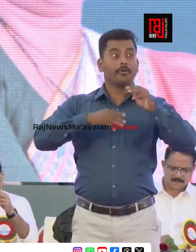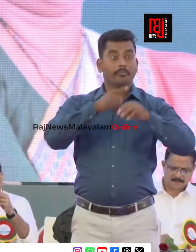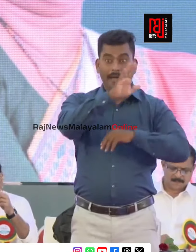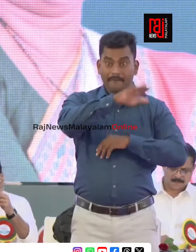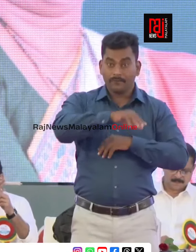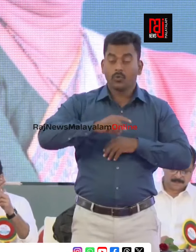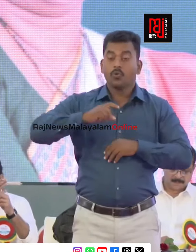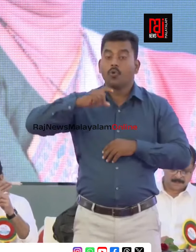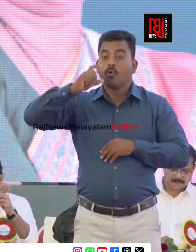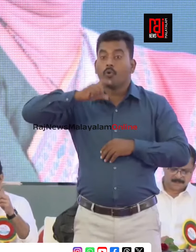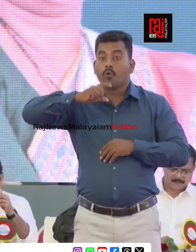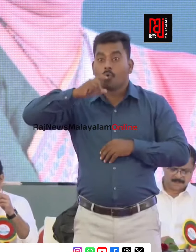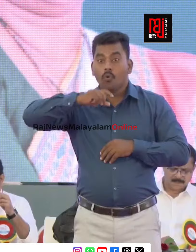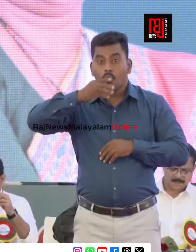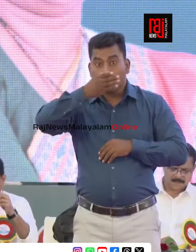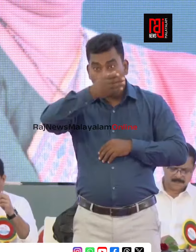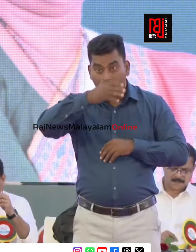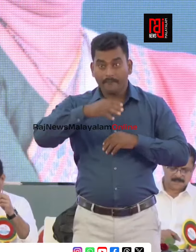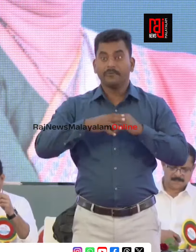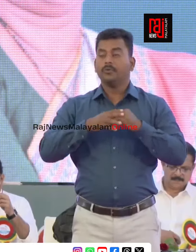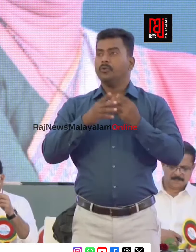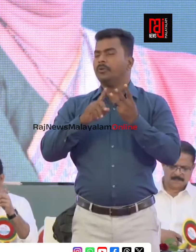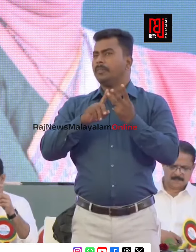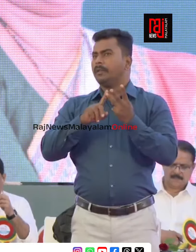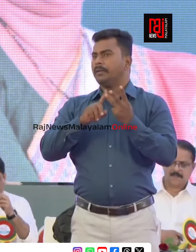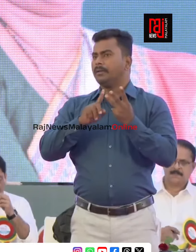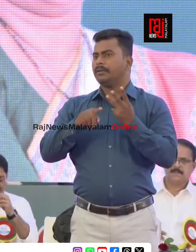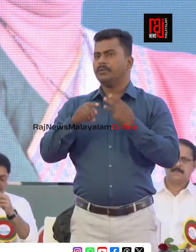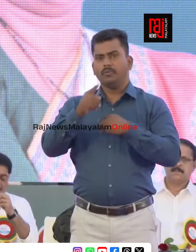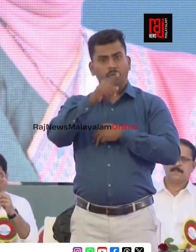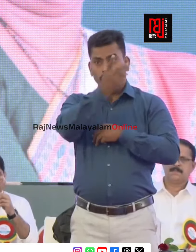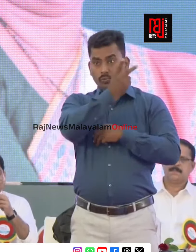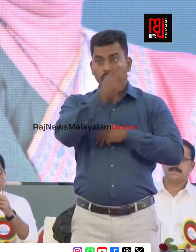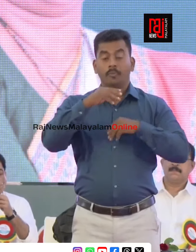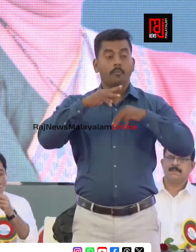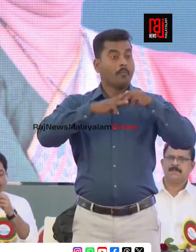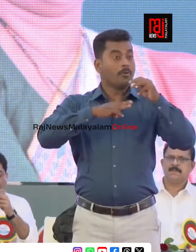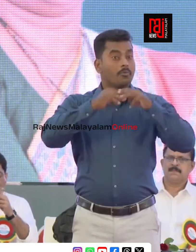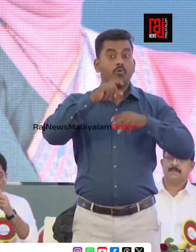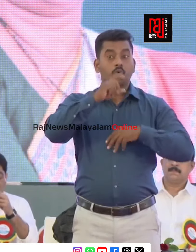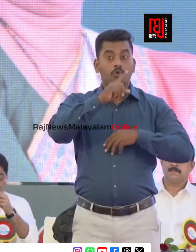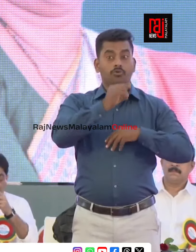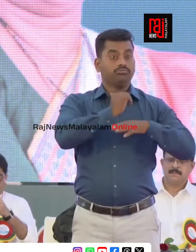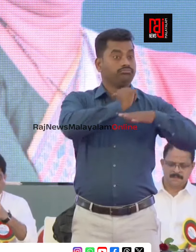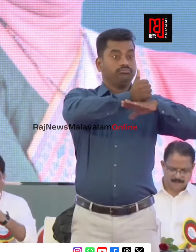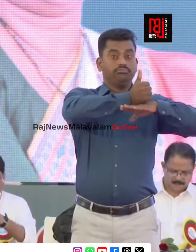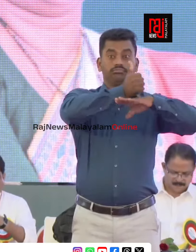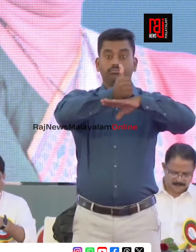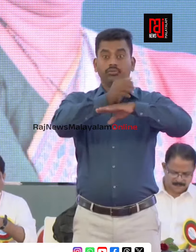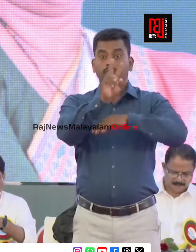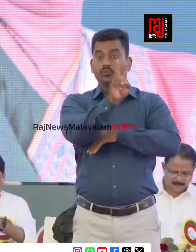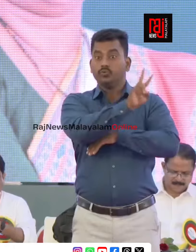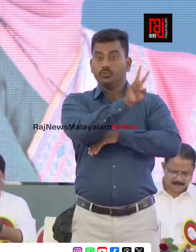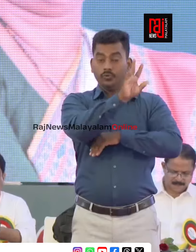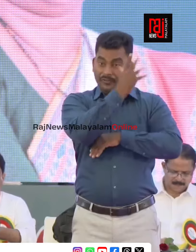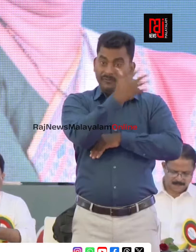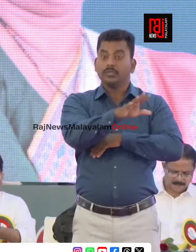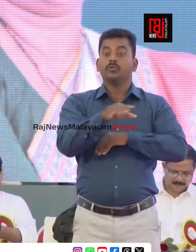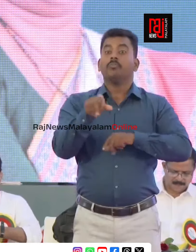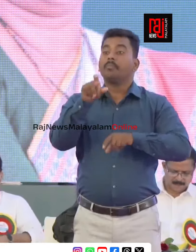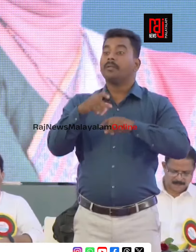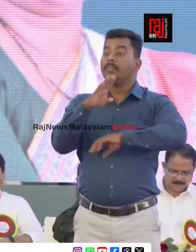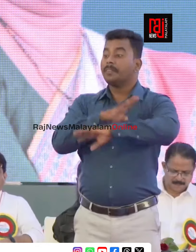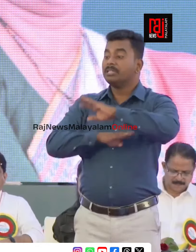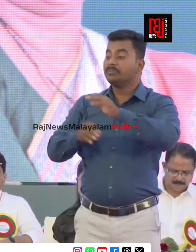കോഴിക്കോട് പുണ്യഭവൻ, ഈ സ്ഥാപനങ്ങൾ പ്രൊഫഷണൽ കെയർ ആൻഡ് സപ്പോർട്ട്